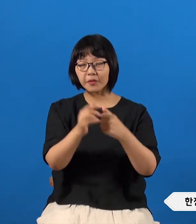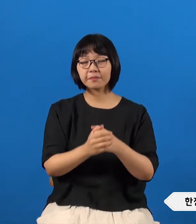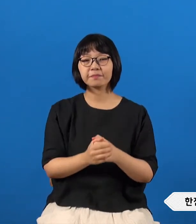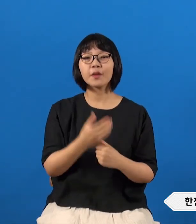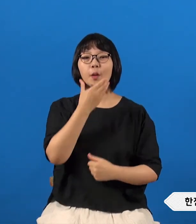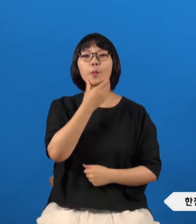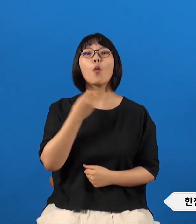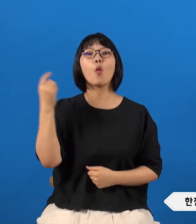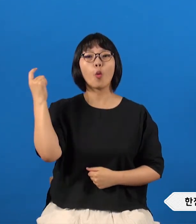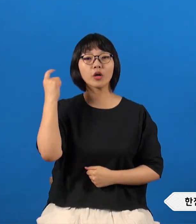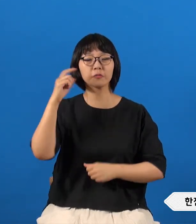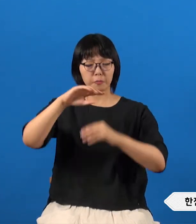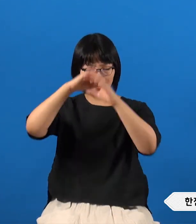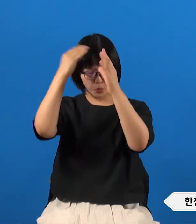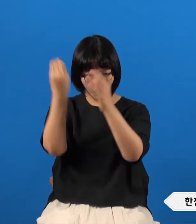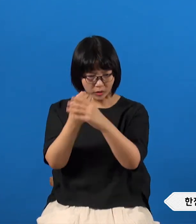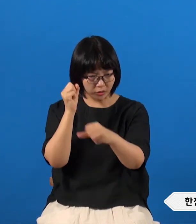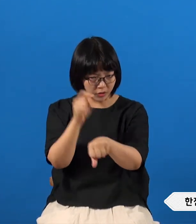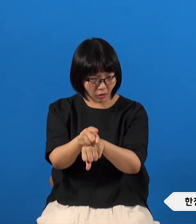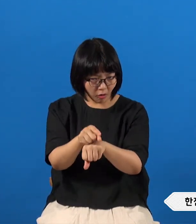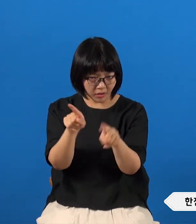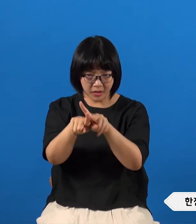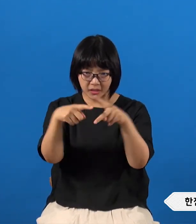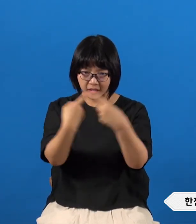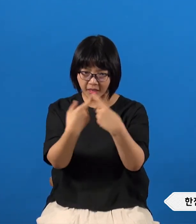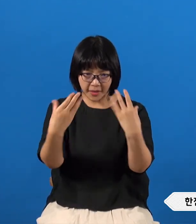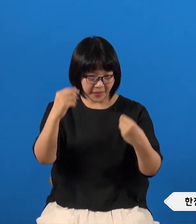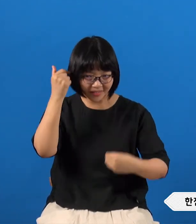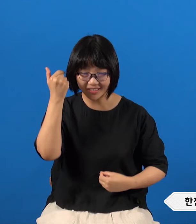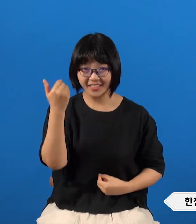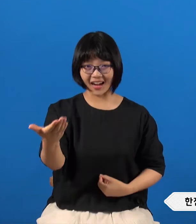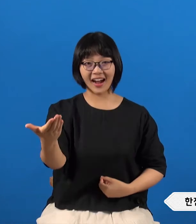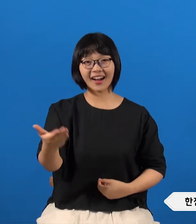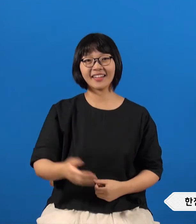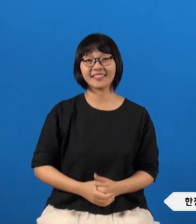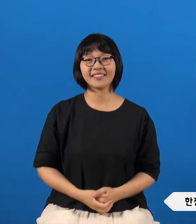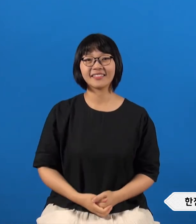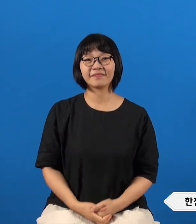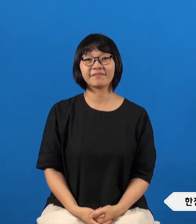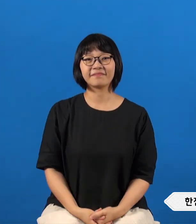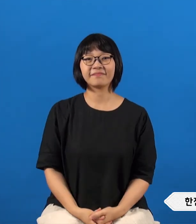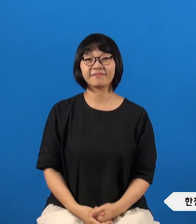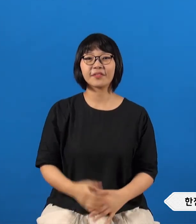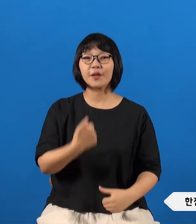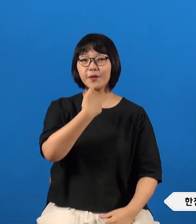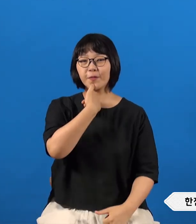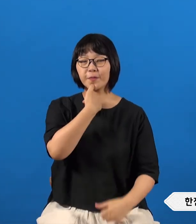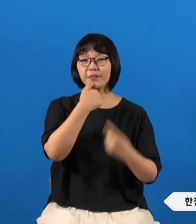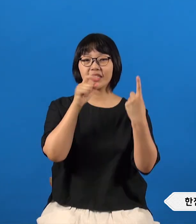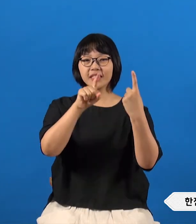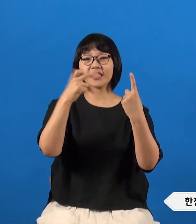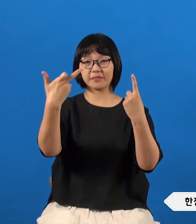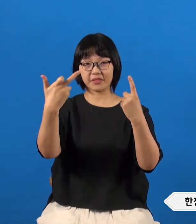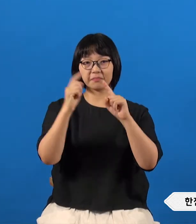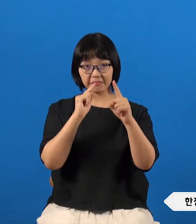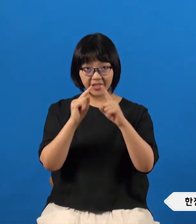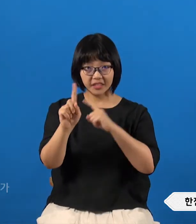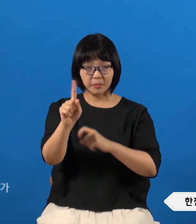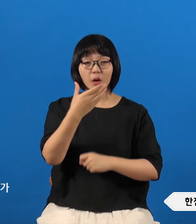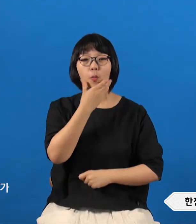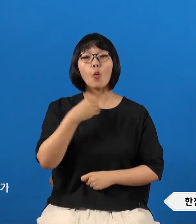첫째는 복음의 완전성을 그러면 이제 이해했는가 하는 것이죠. 로마서 1장